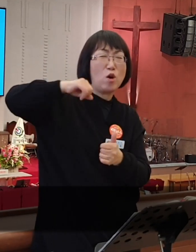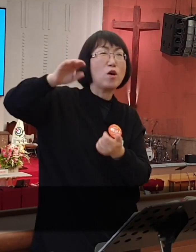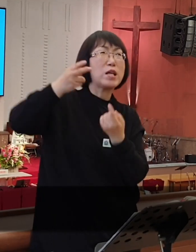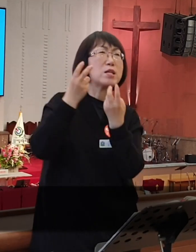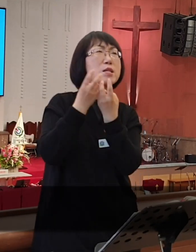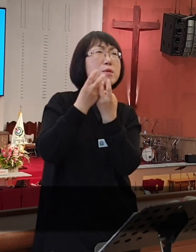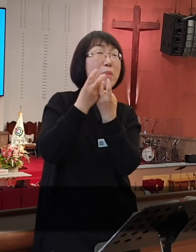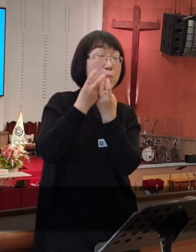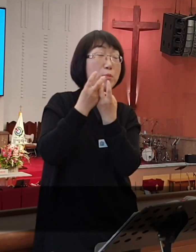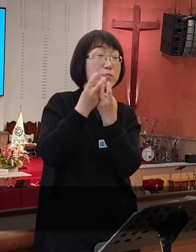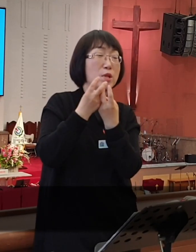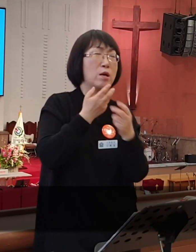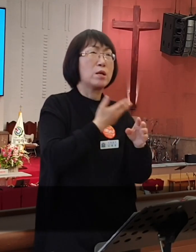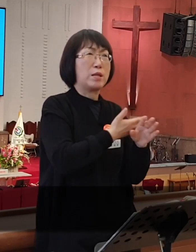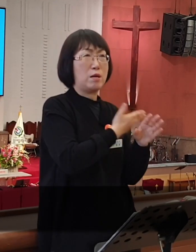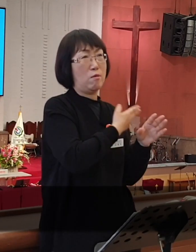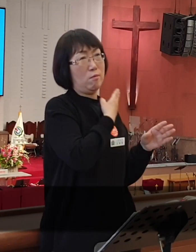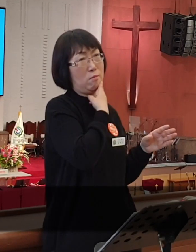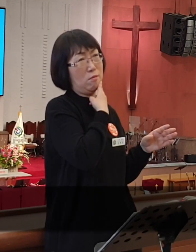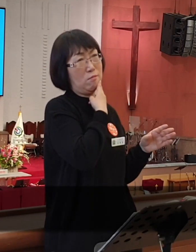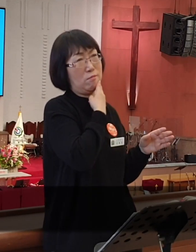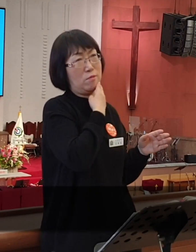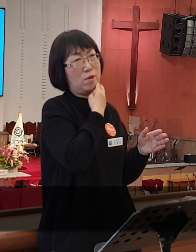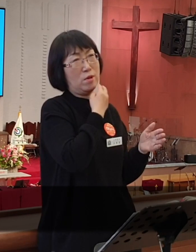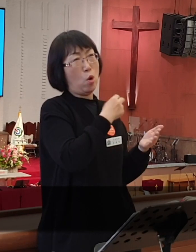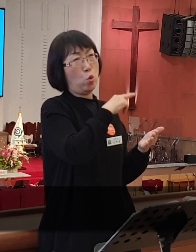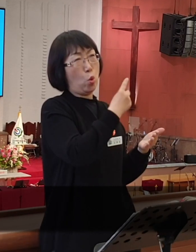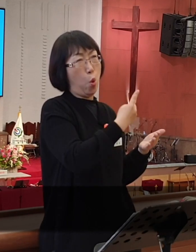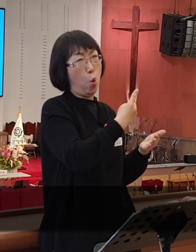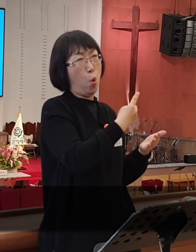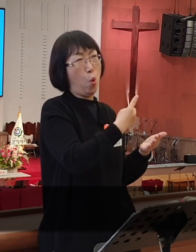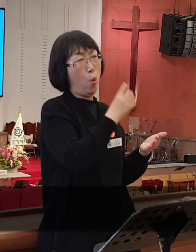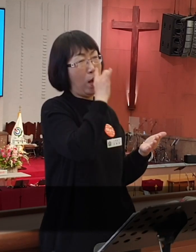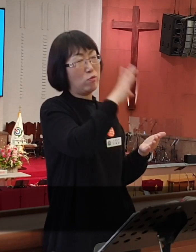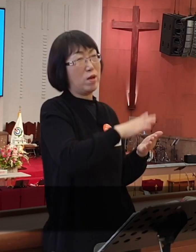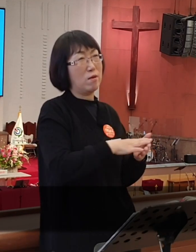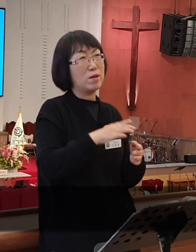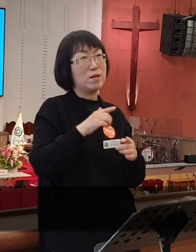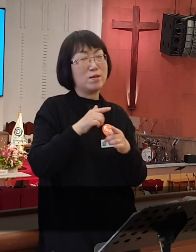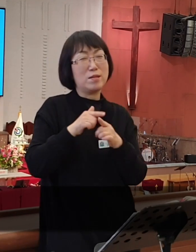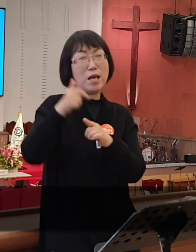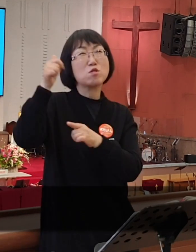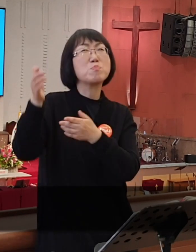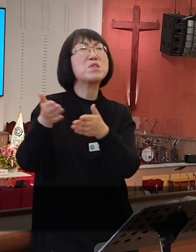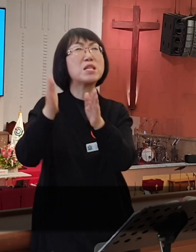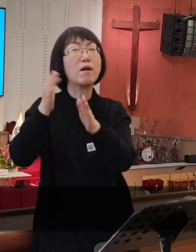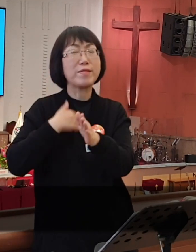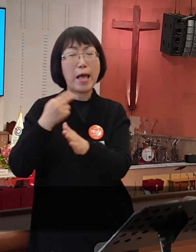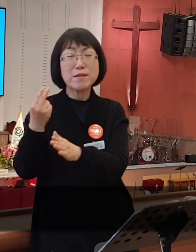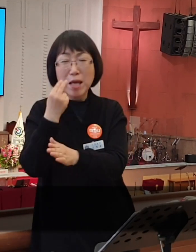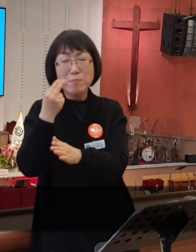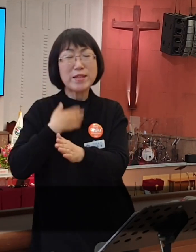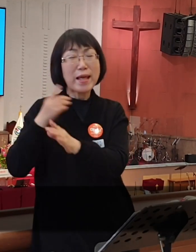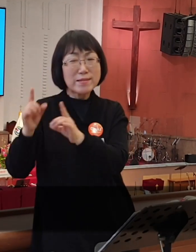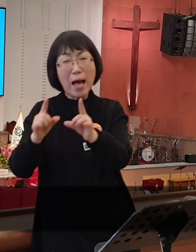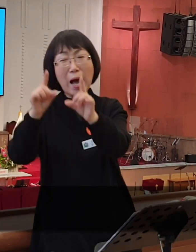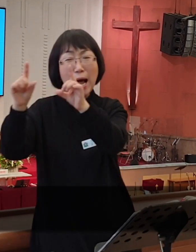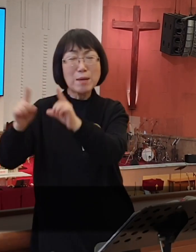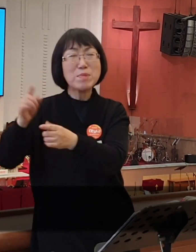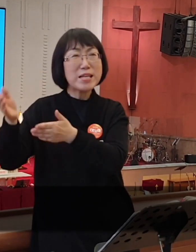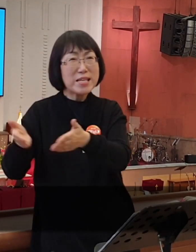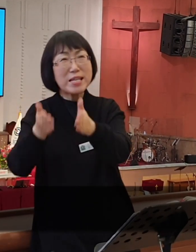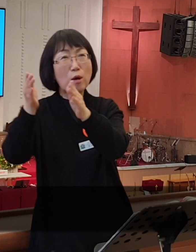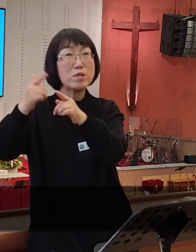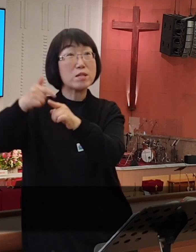길을 되기 위해서는 다른 거 없습니다. 돌을 닦는 거 아니에요. 여기 예수님이 길이에요. 내 생명이, 내 삶이